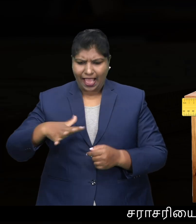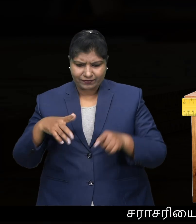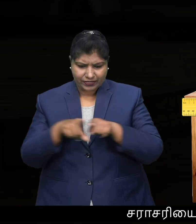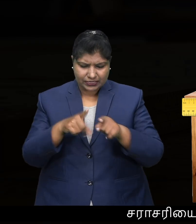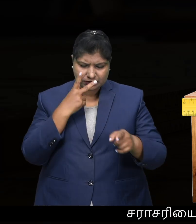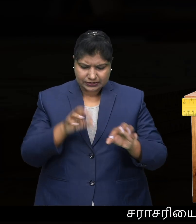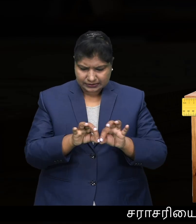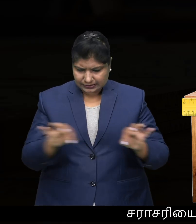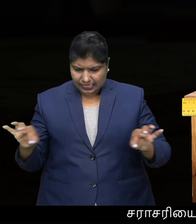கணக்கிடவும்.